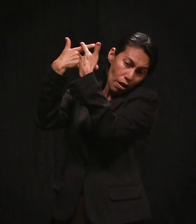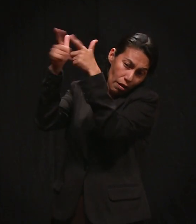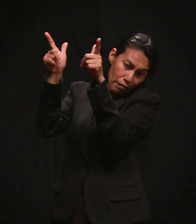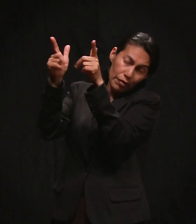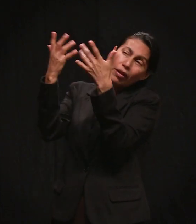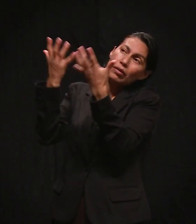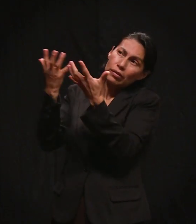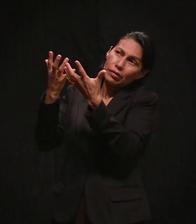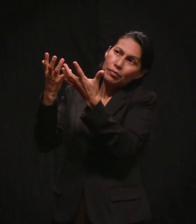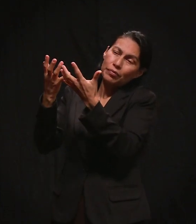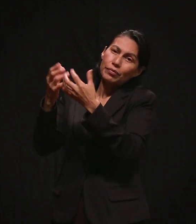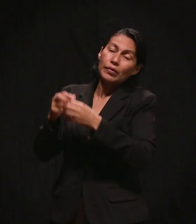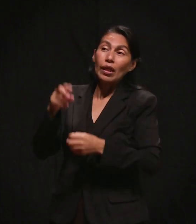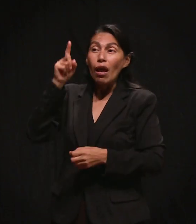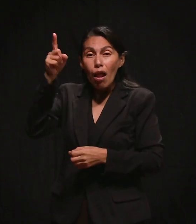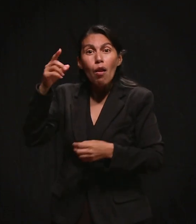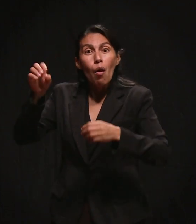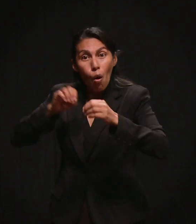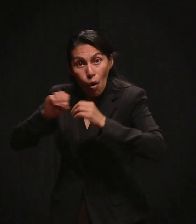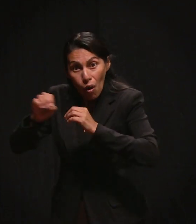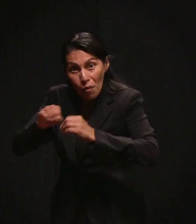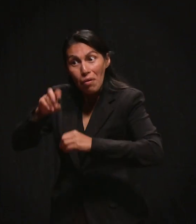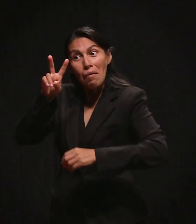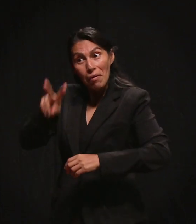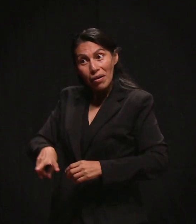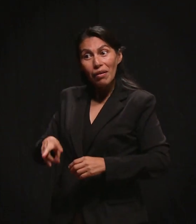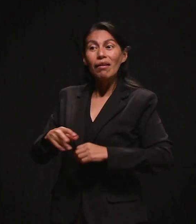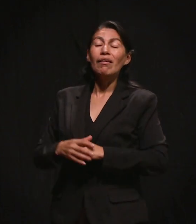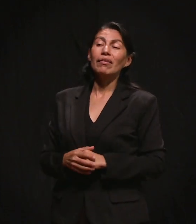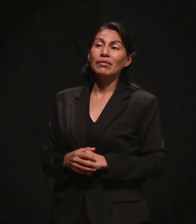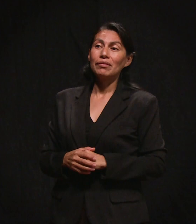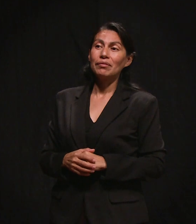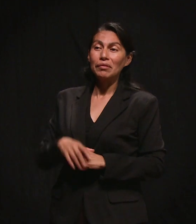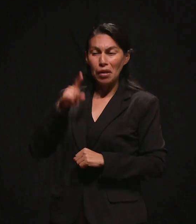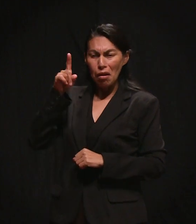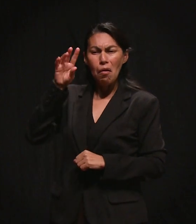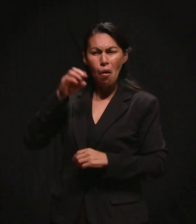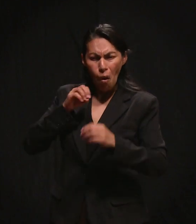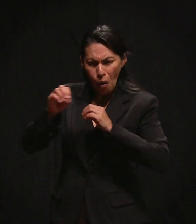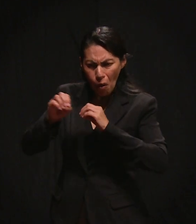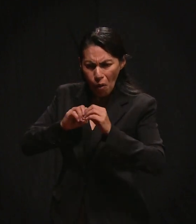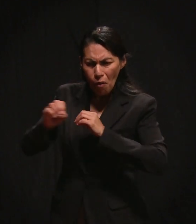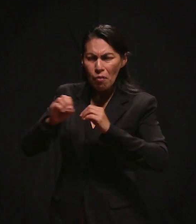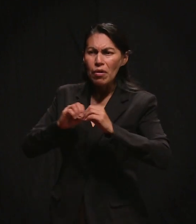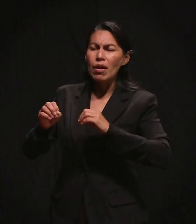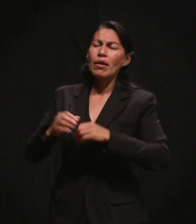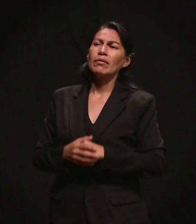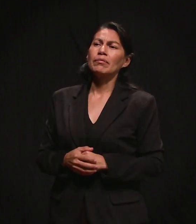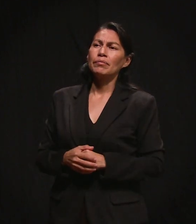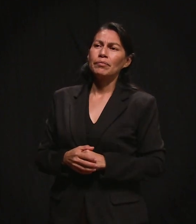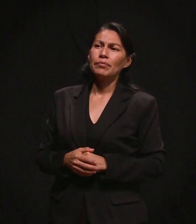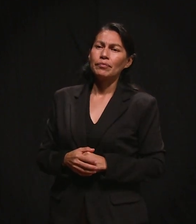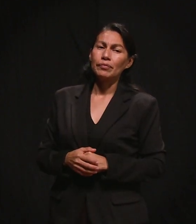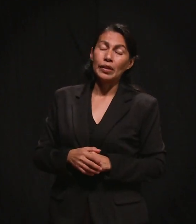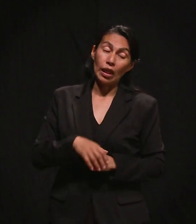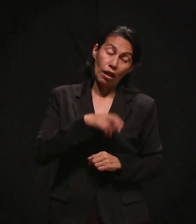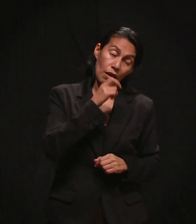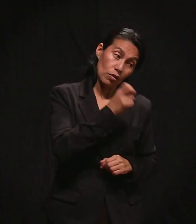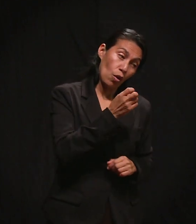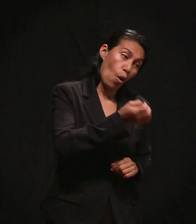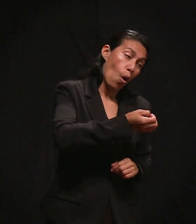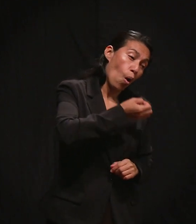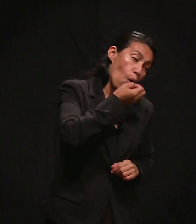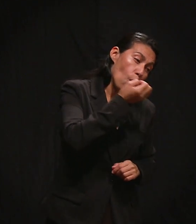no nada más de labios, surge por una experiencia. Sí. Y es eso lo que hace la oración,